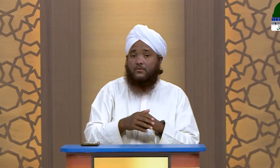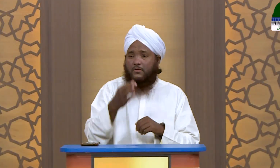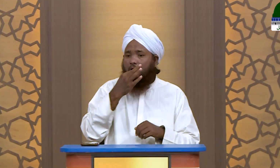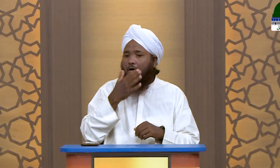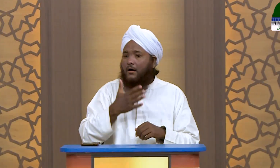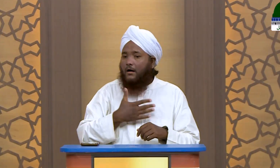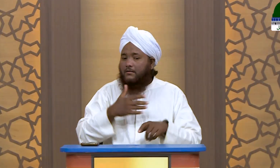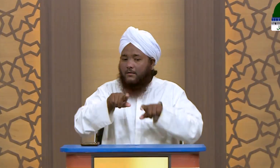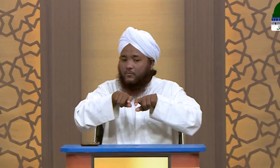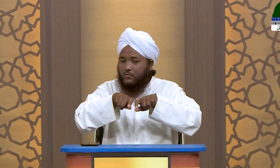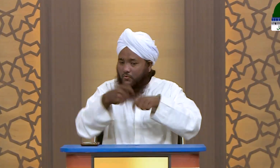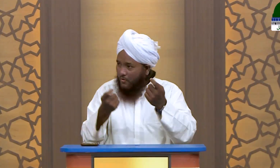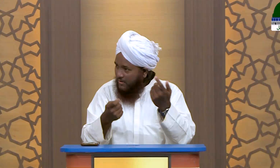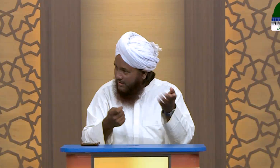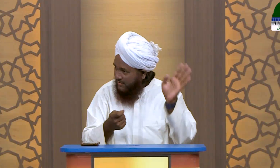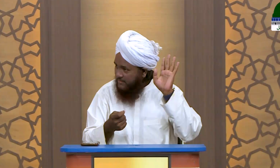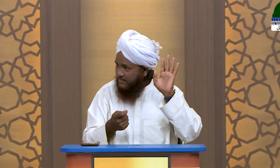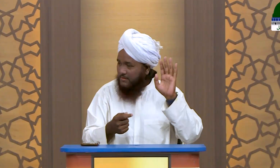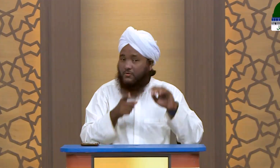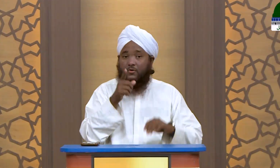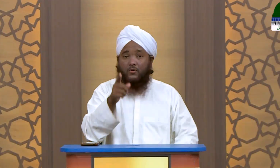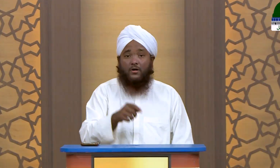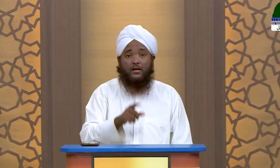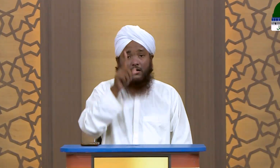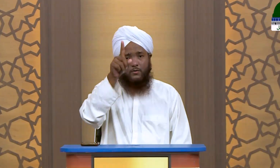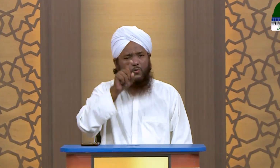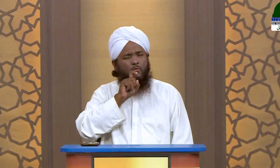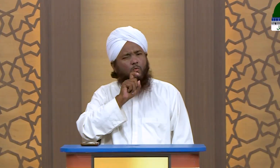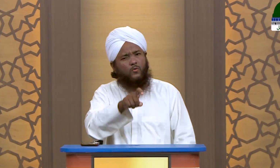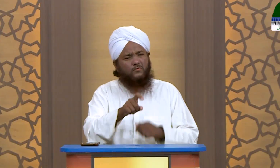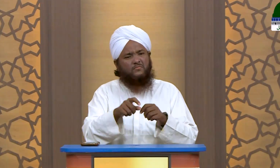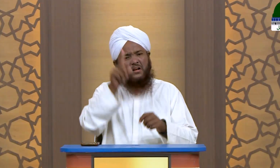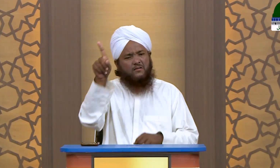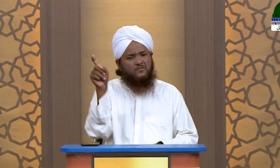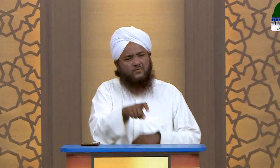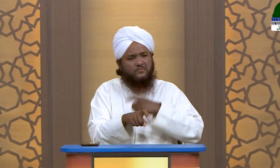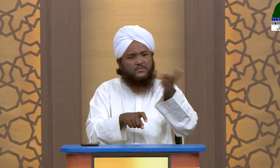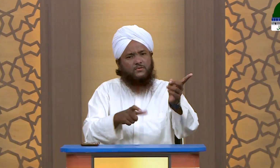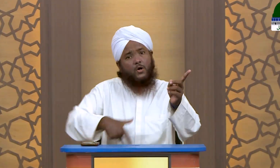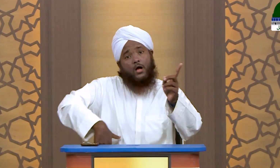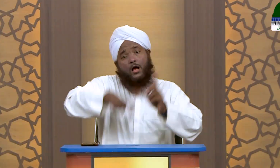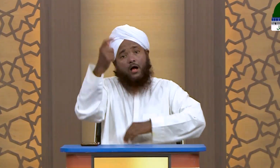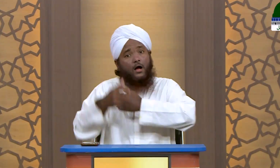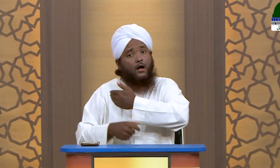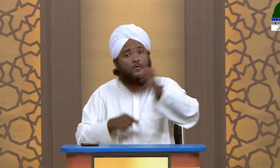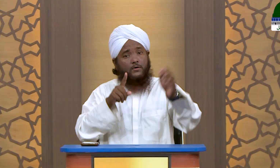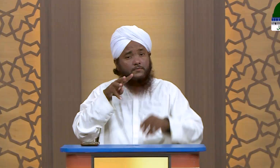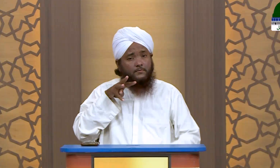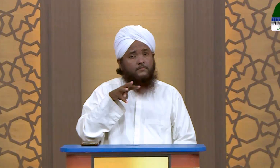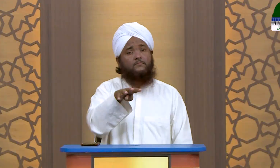بے ادبی کا مرتکب ہوا تو اس کی برسوں کی عبادت بیکار اور ہزاروں سال کی ریاضت پامال ہو